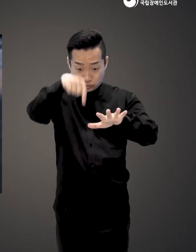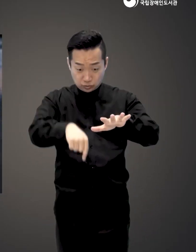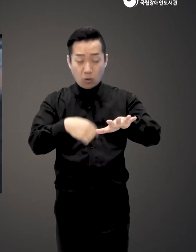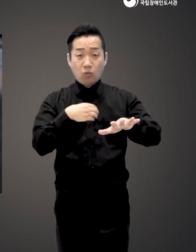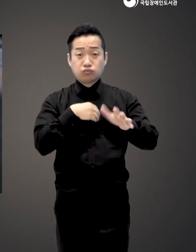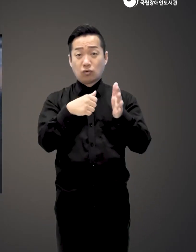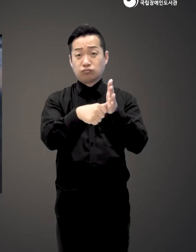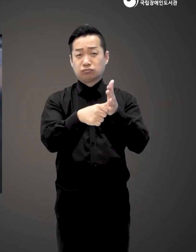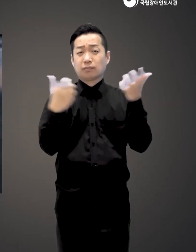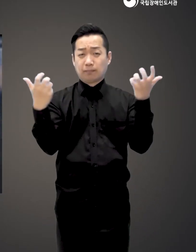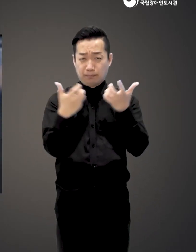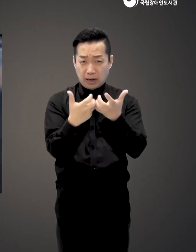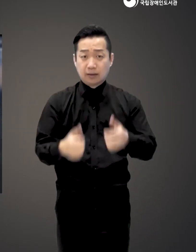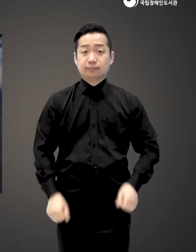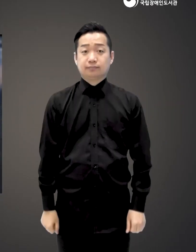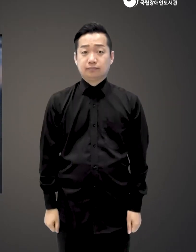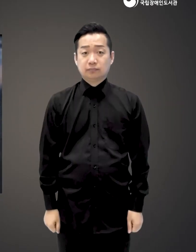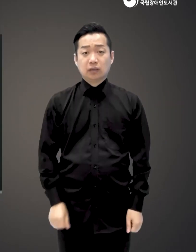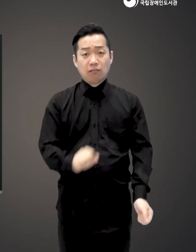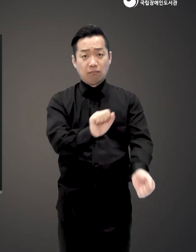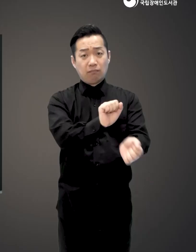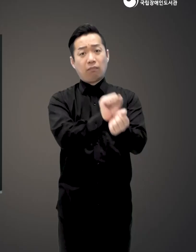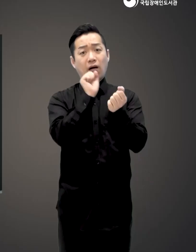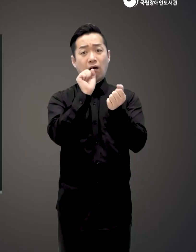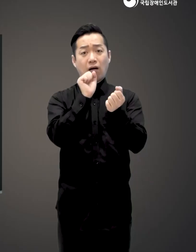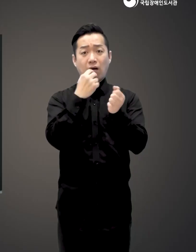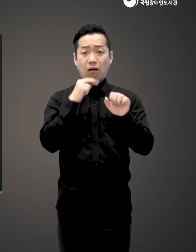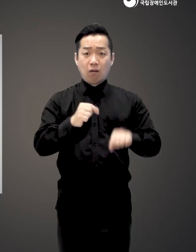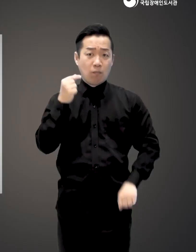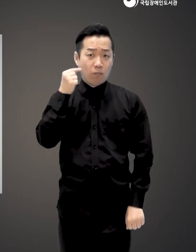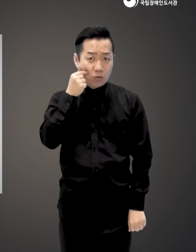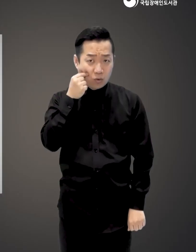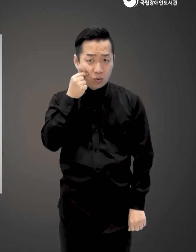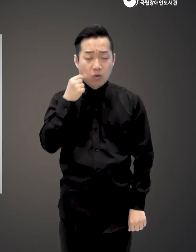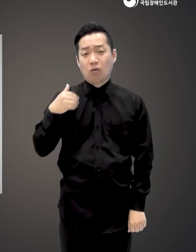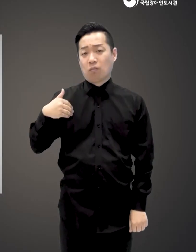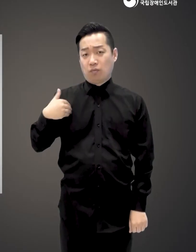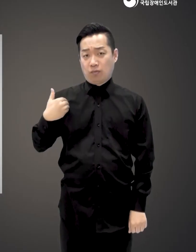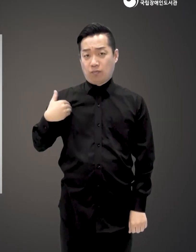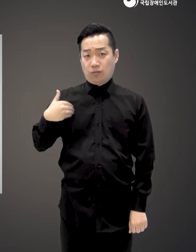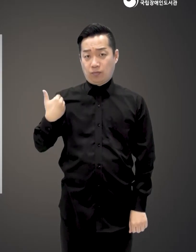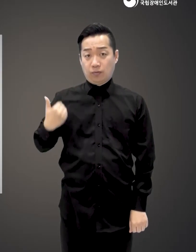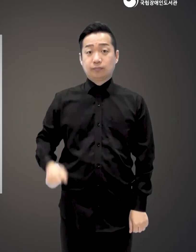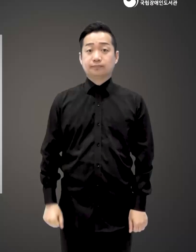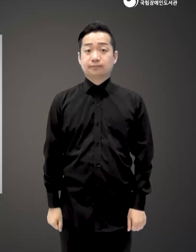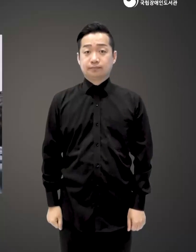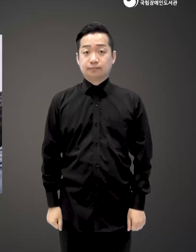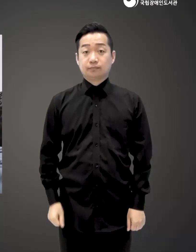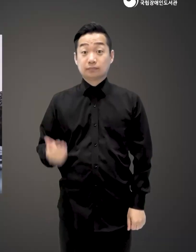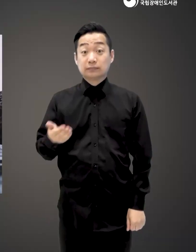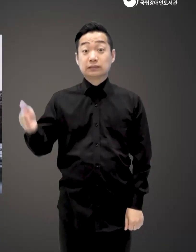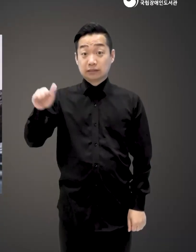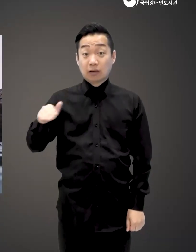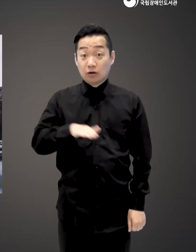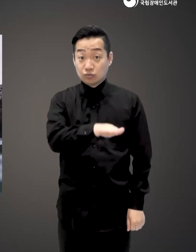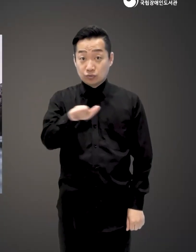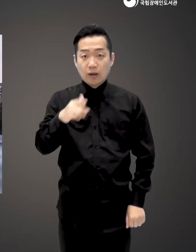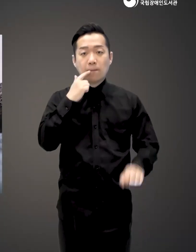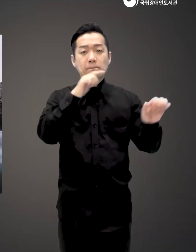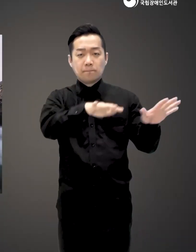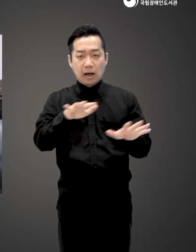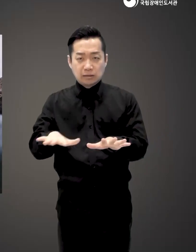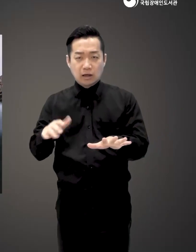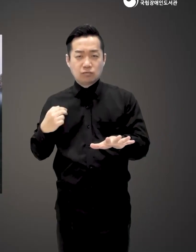물속에는 위험한 물질이 가득하다. 병에 걸릴지도 살아남지 못할지도 모른다. 그러나